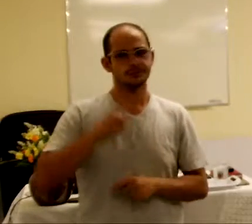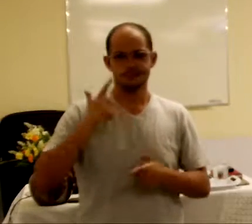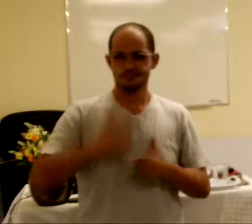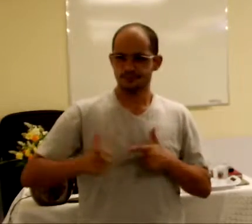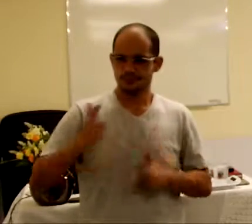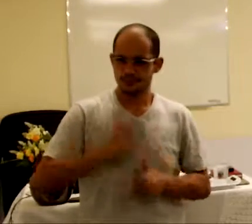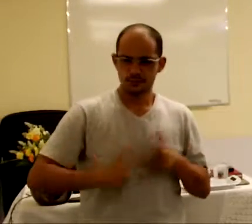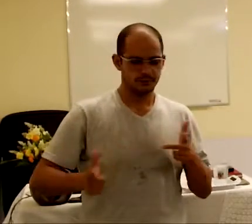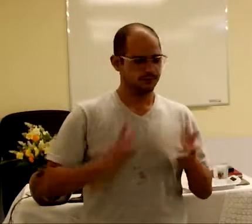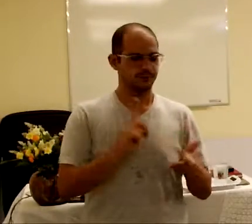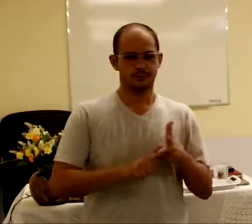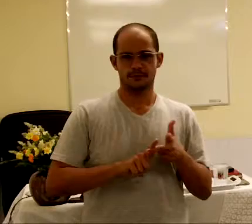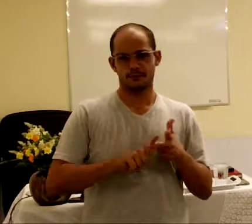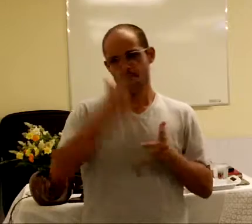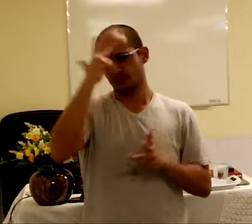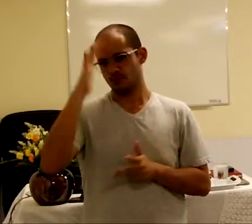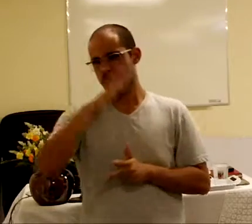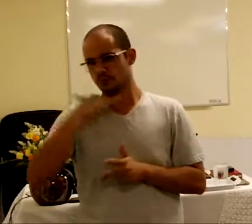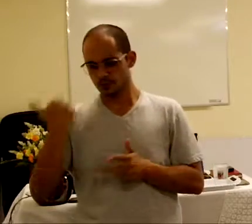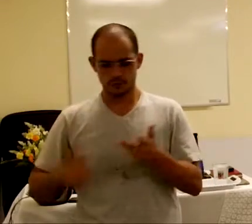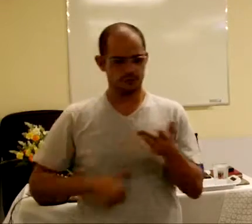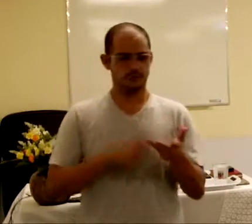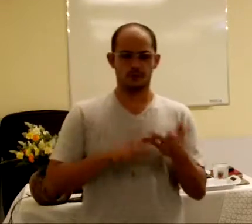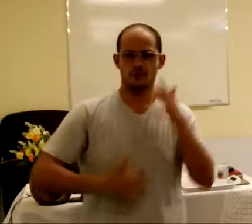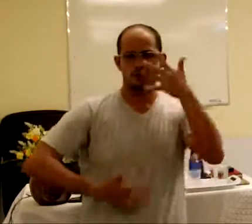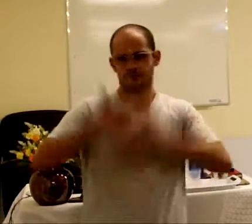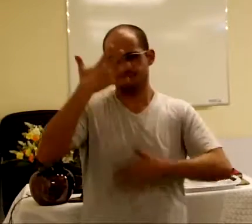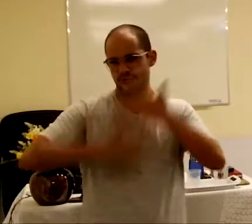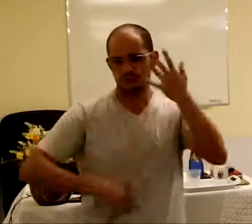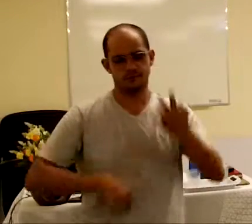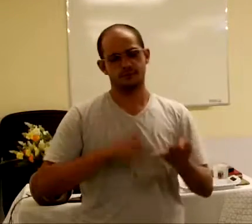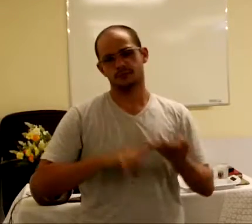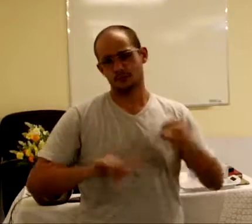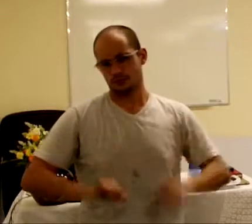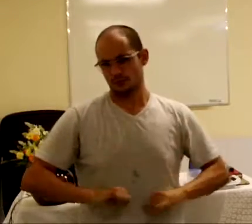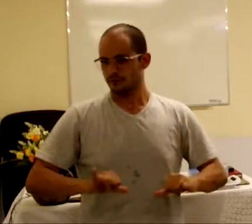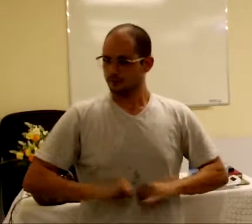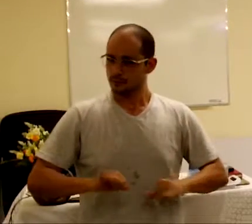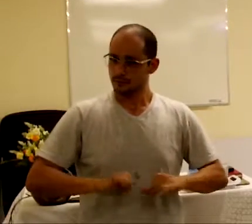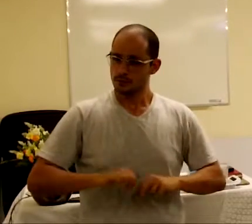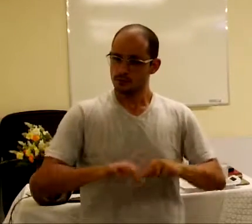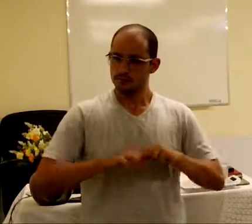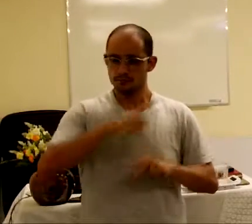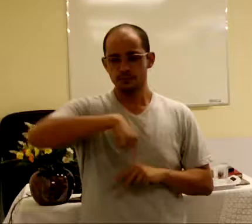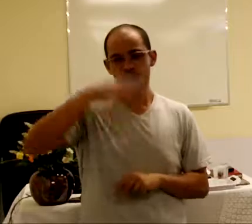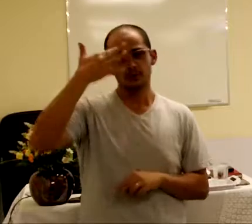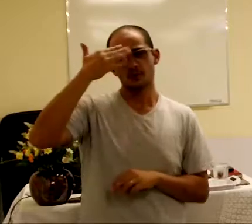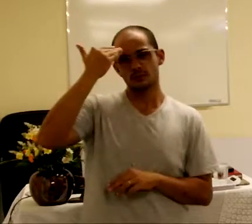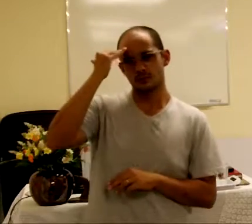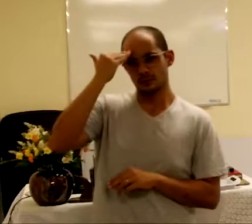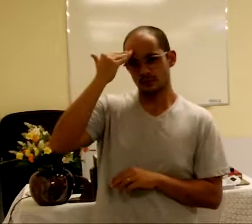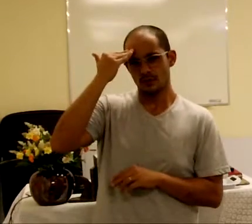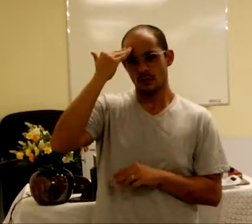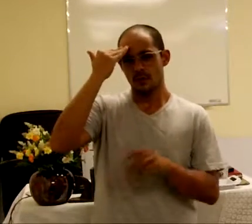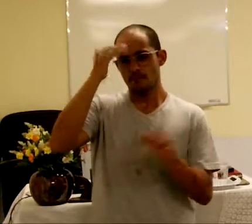suas perdas, né, suas frustrações. Mas é importante entender isso num contexto maior. A doutrina espírita